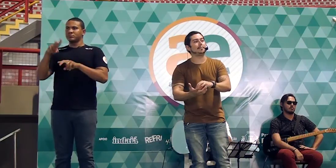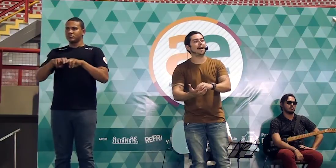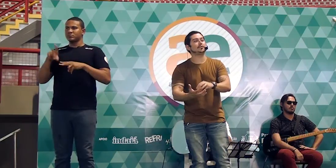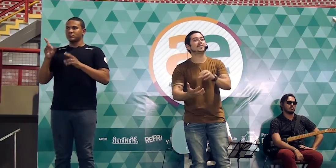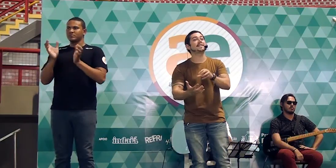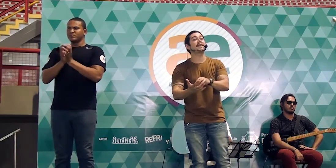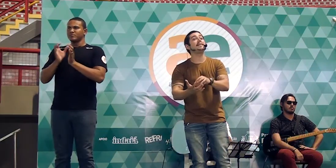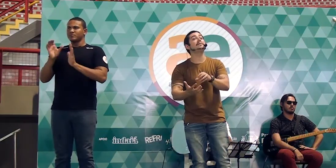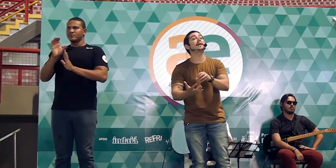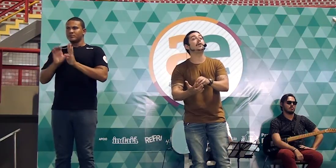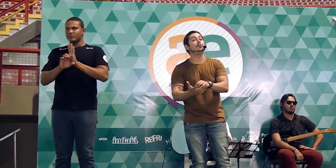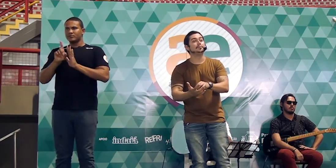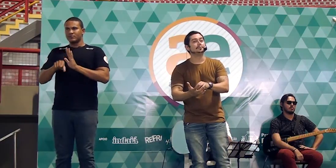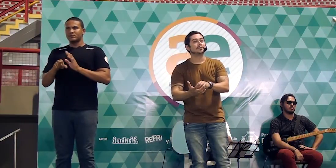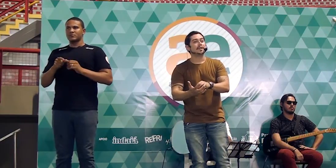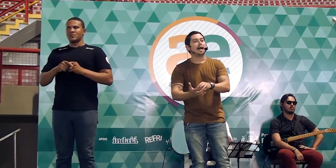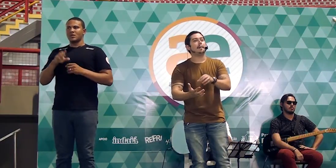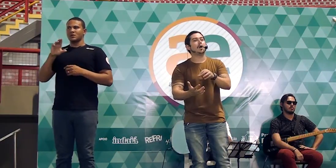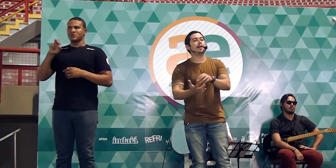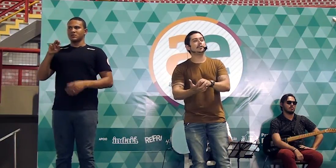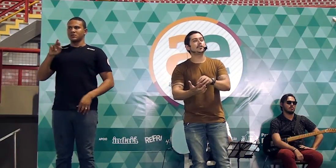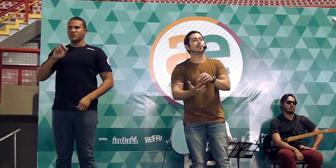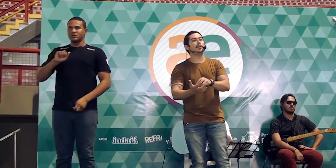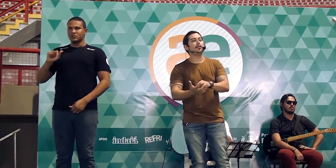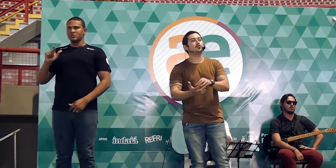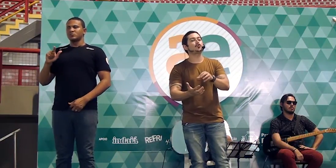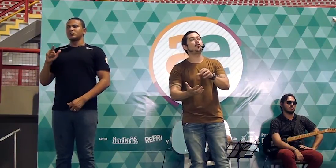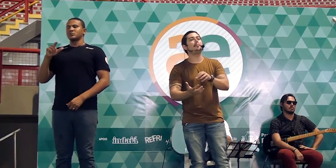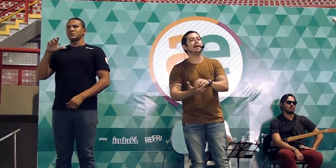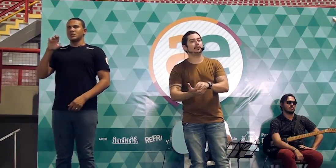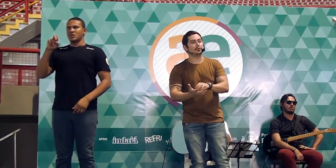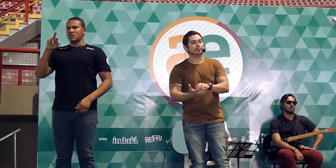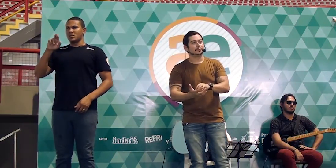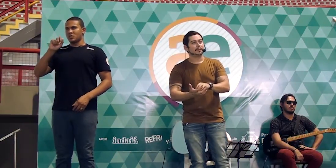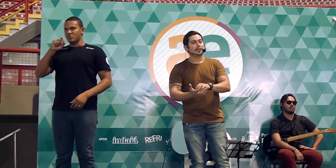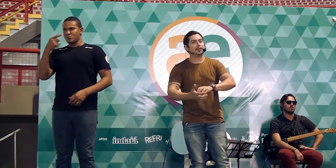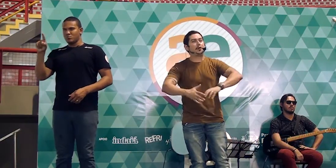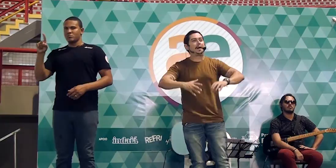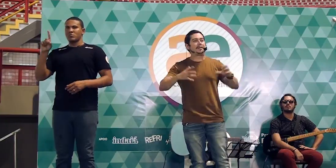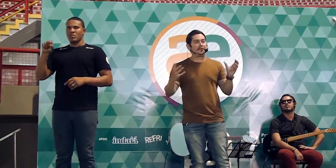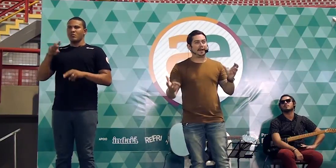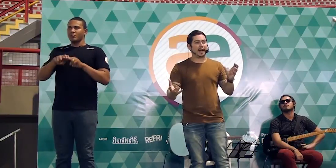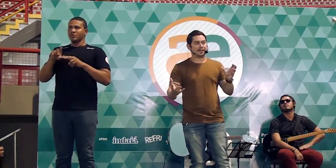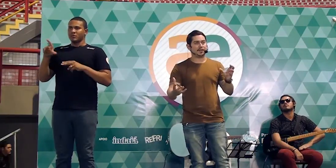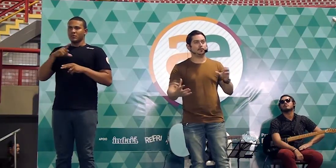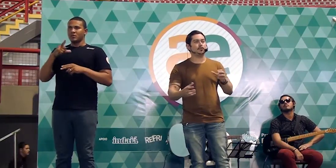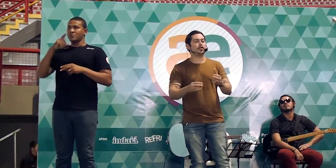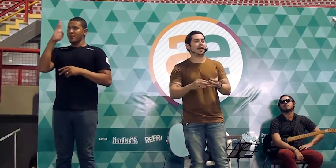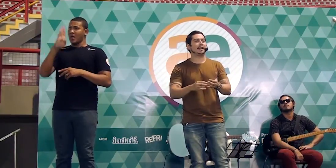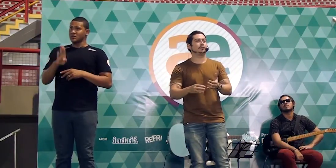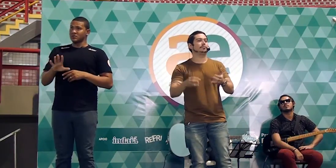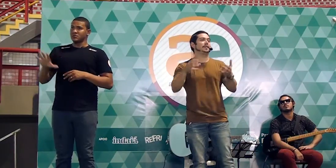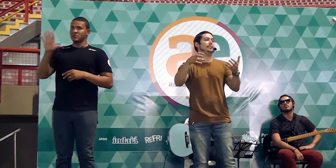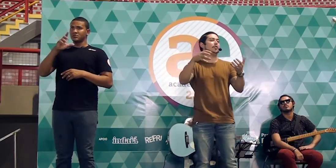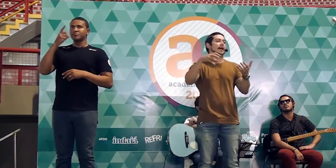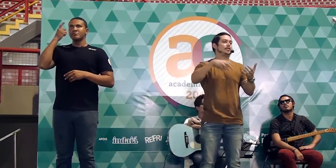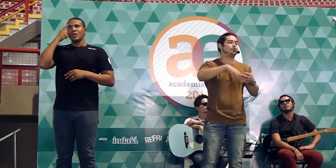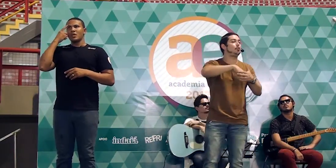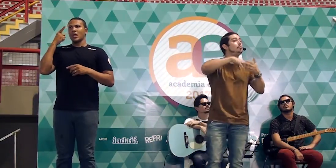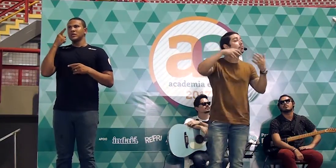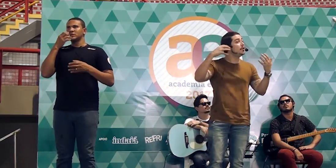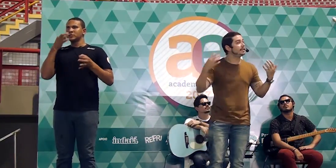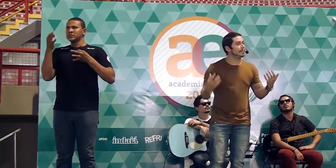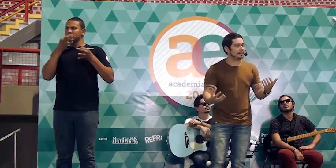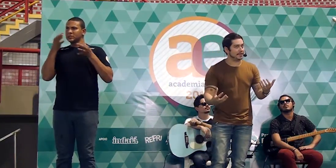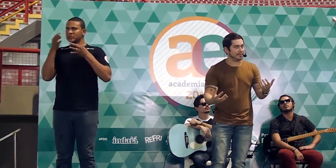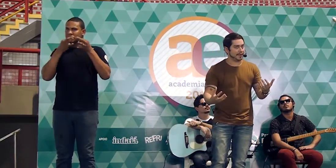grupo chamado Centrão. A maioria dos políticos, com medo de que o Brasil virasse um Estado democrático